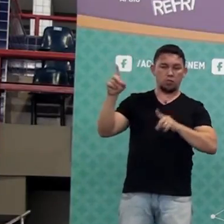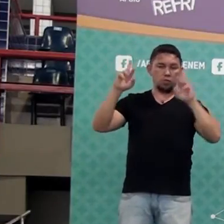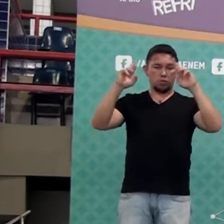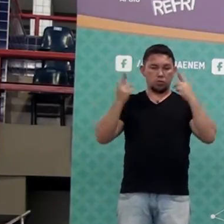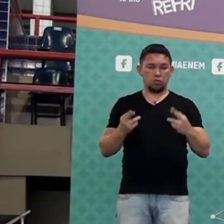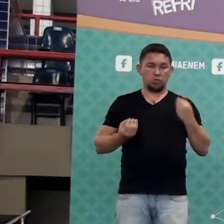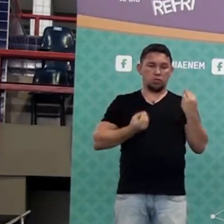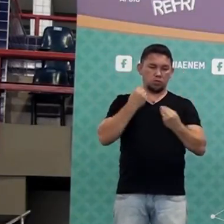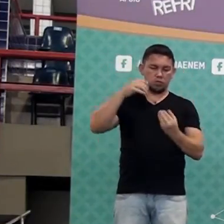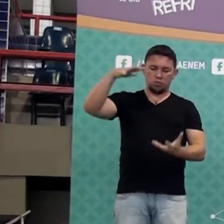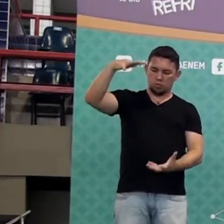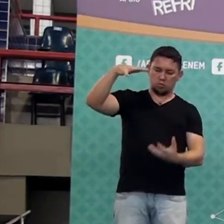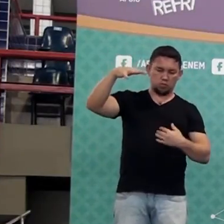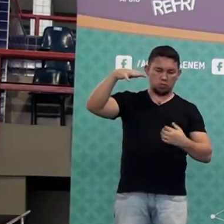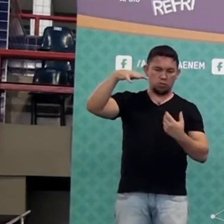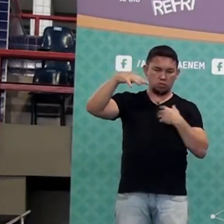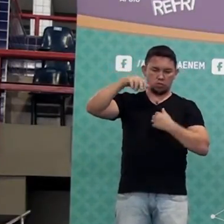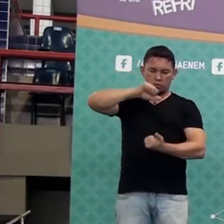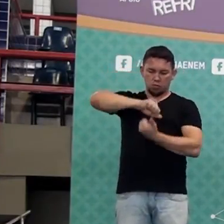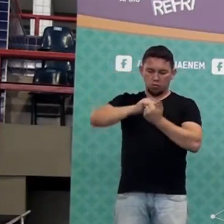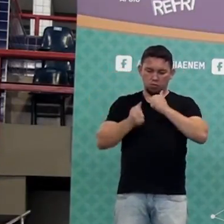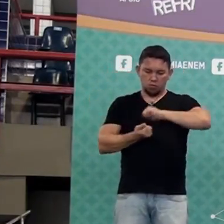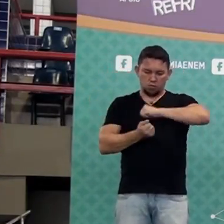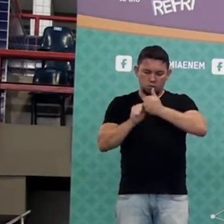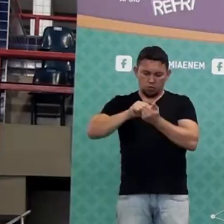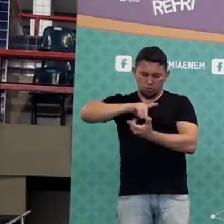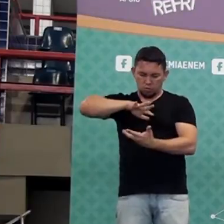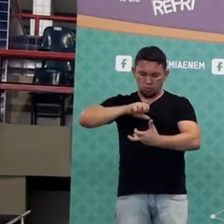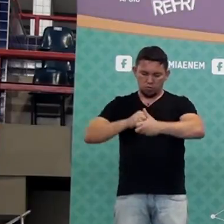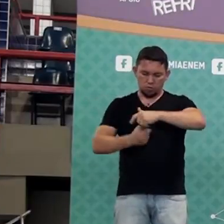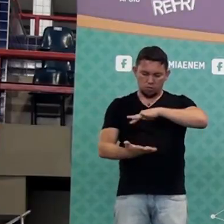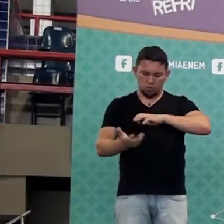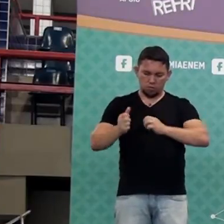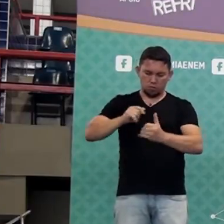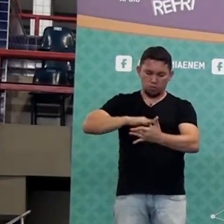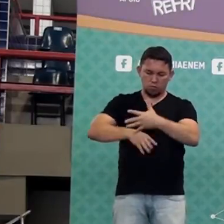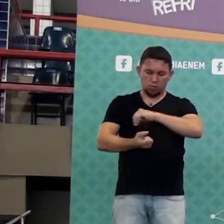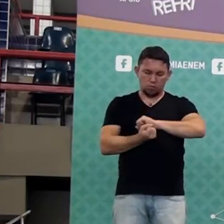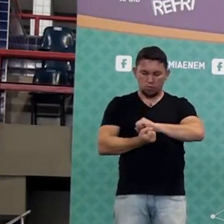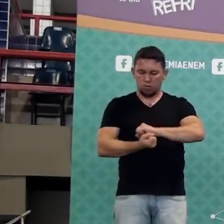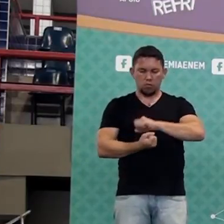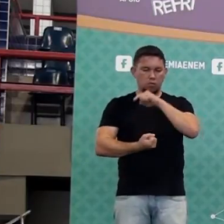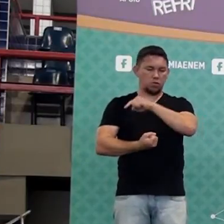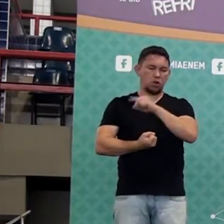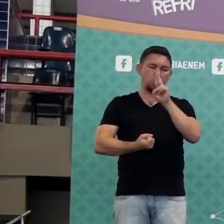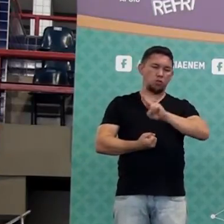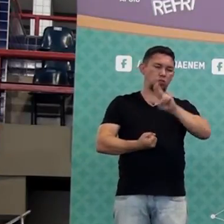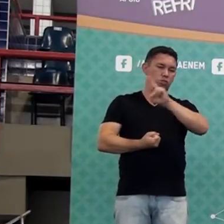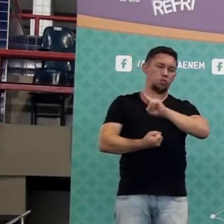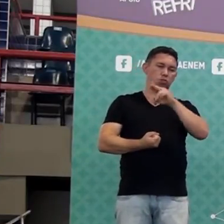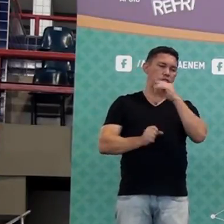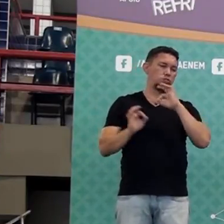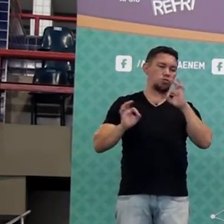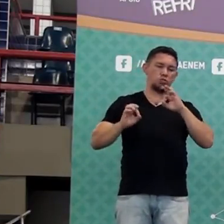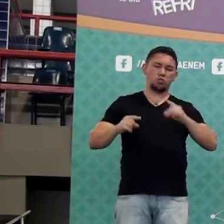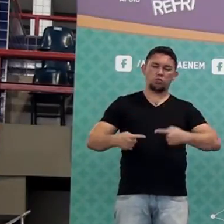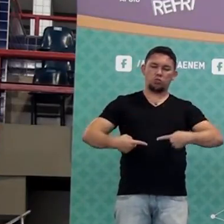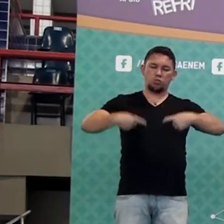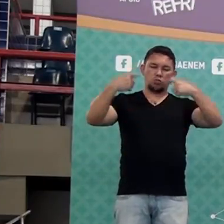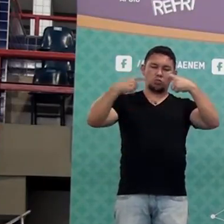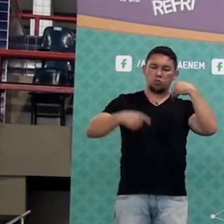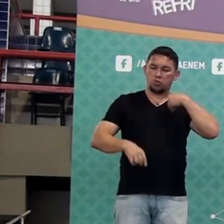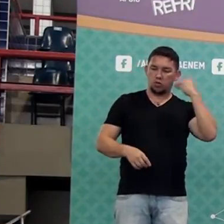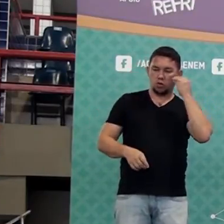têm bomba de hidrogênio, que é a bomba de fusão nuclear. Graças a Deus que ela nunca foi utilizada em nenhuma guerra, só